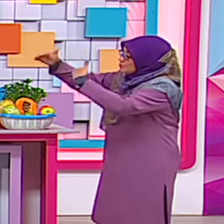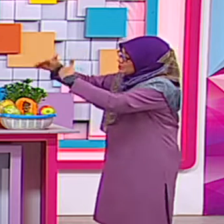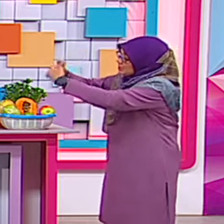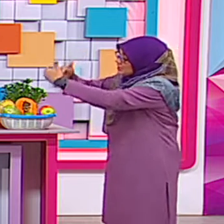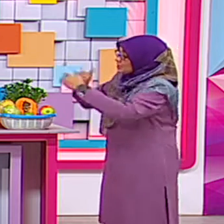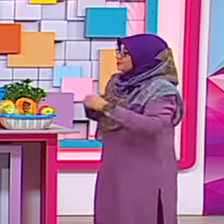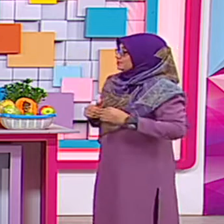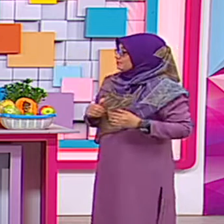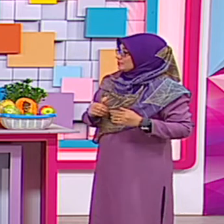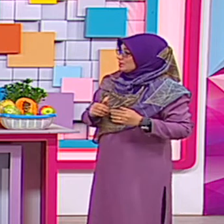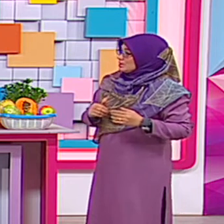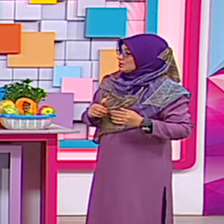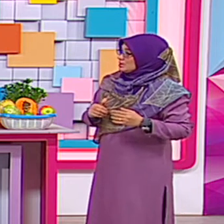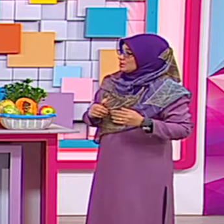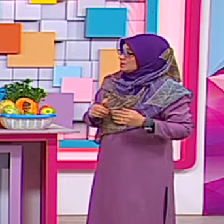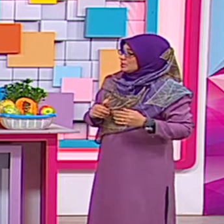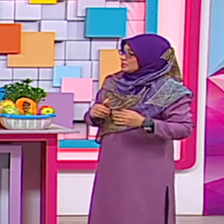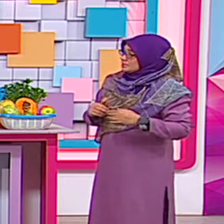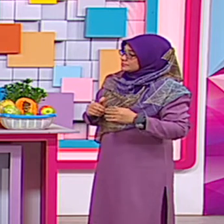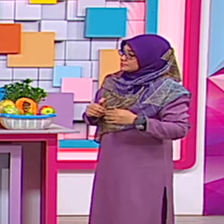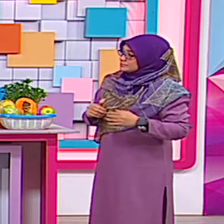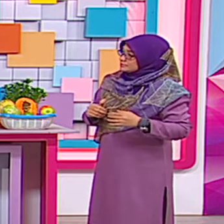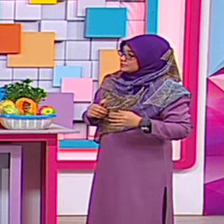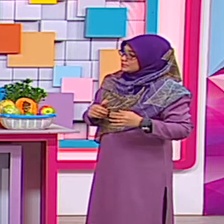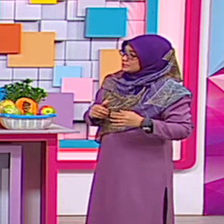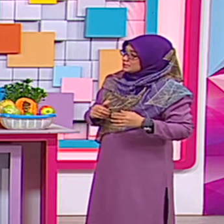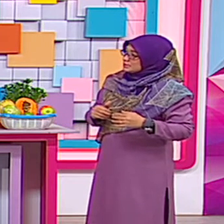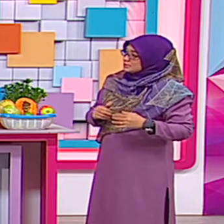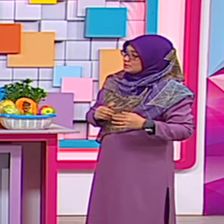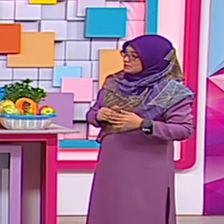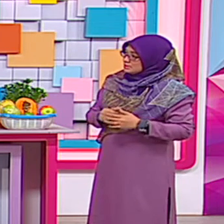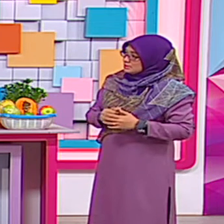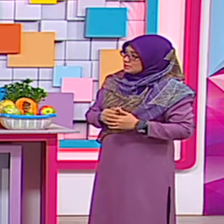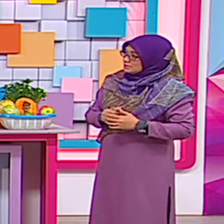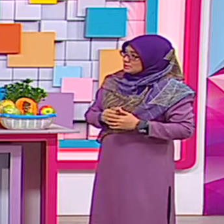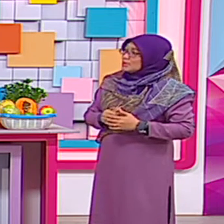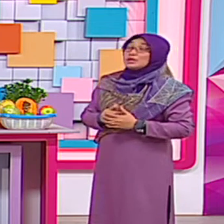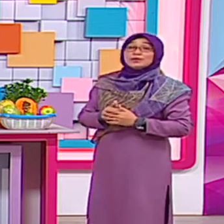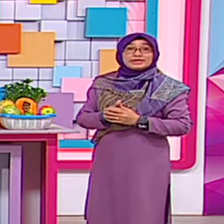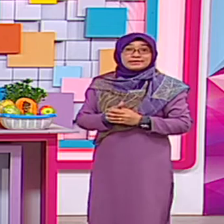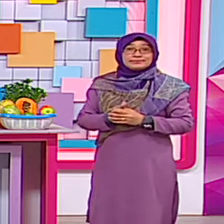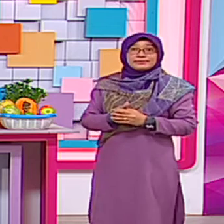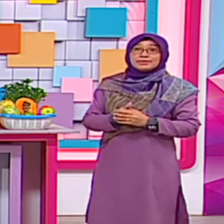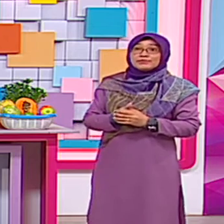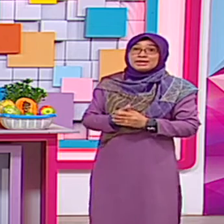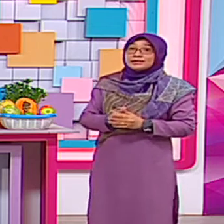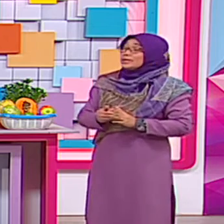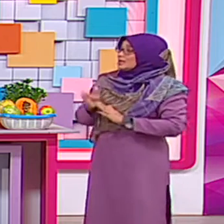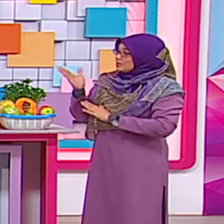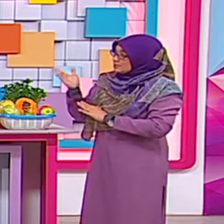milikku singkat lebih bunyi sayup ah seterusnya kita aja pusing disebut Ah oke hahaha